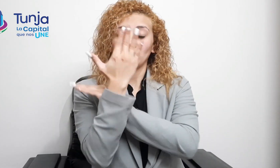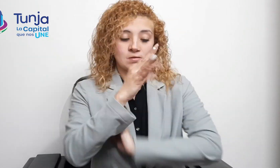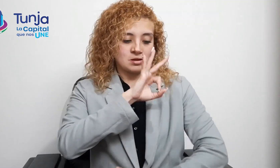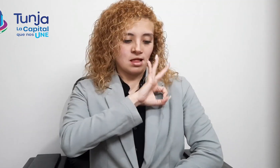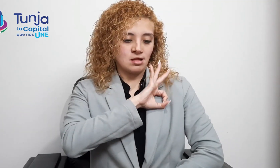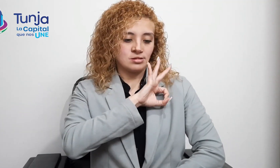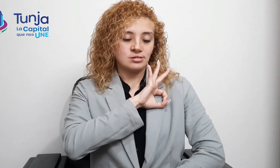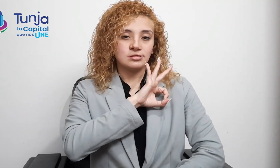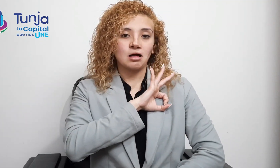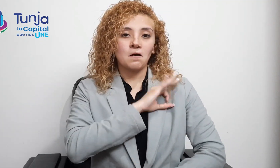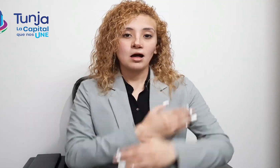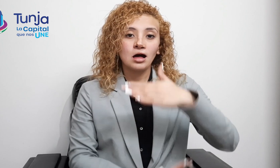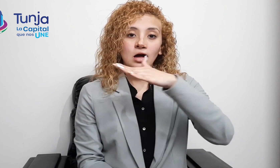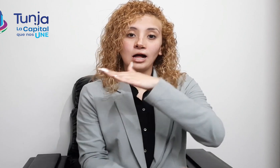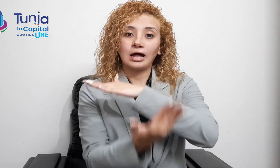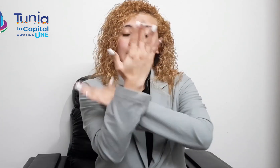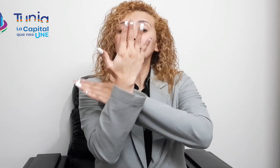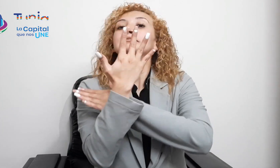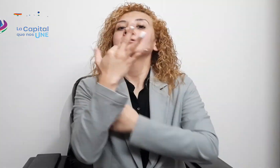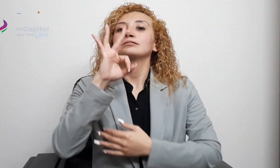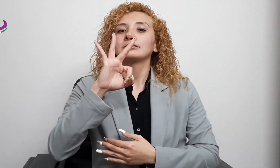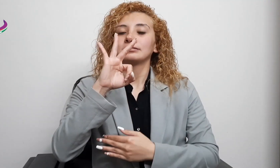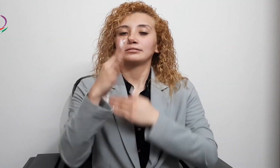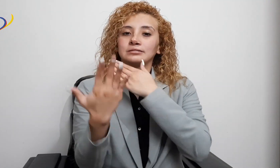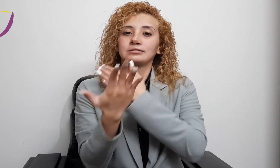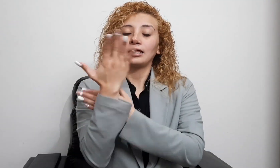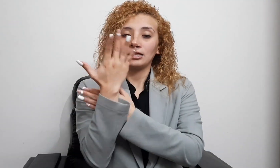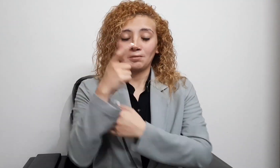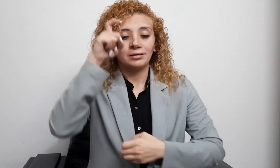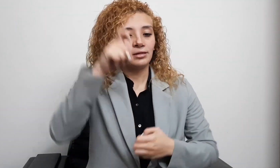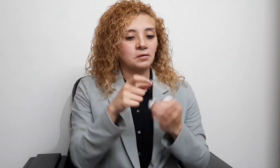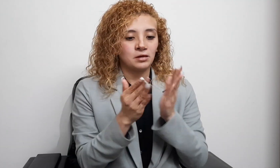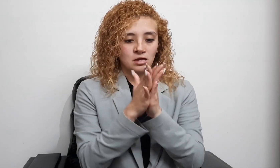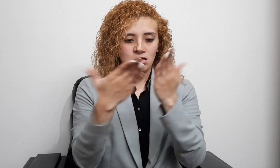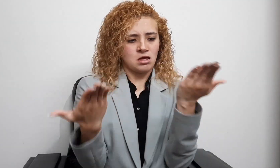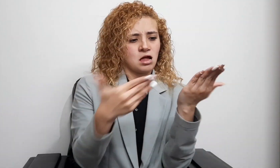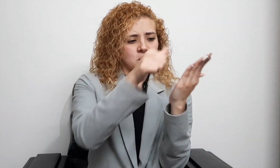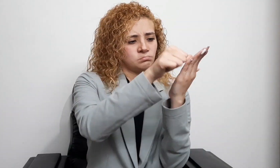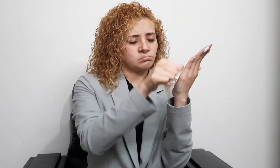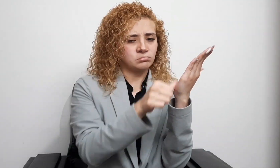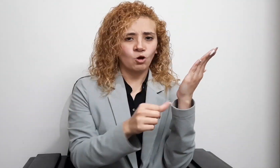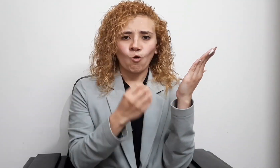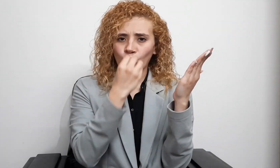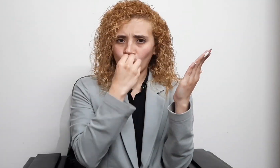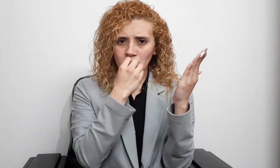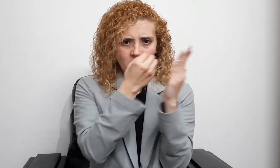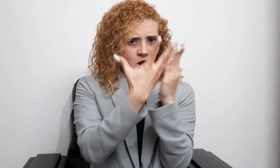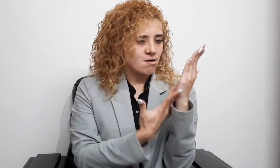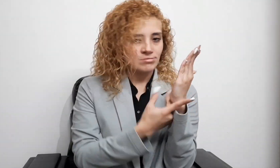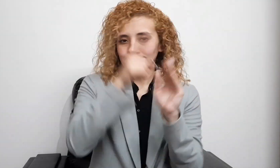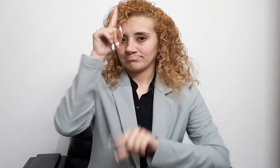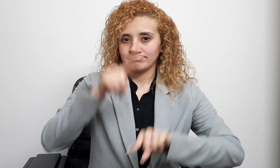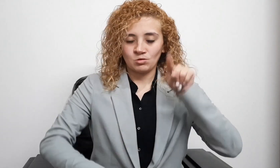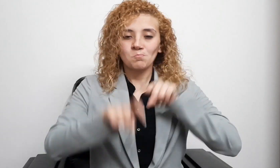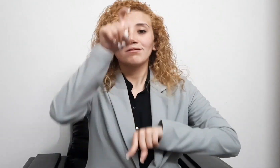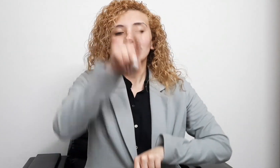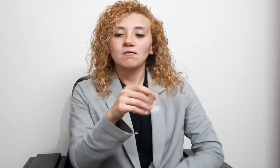el día sábado hasta las 3 de la mañana. Se debe eliminar el uso de cartas o menús en físico y utilizar códigos QR o